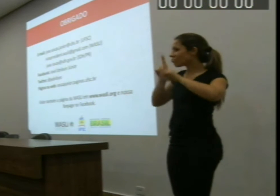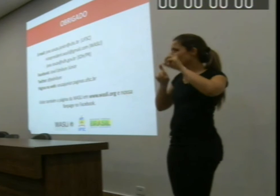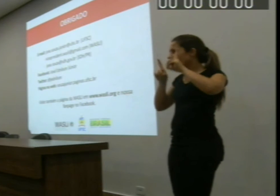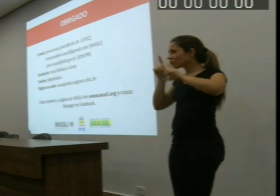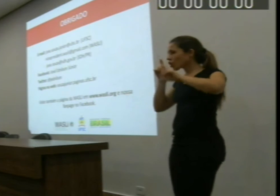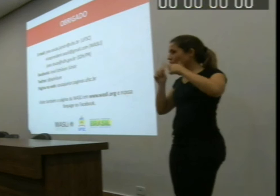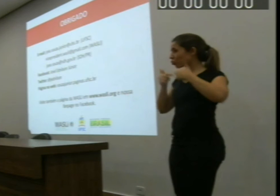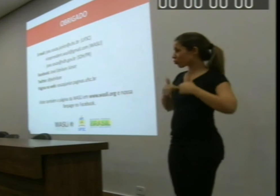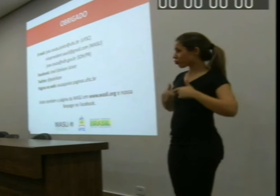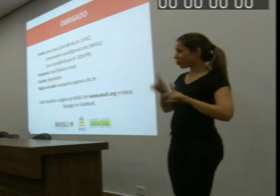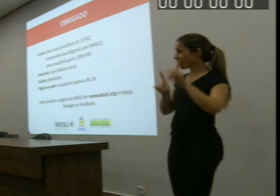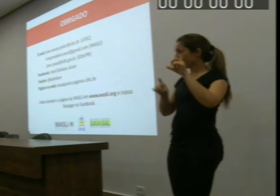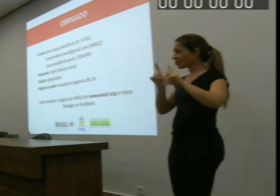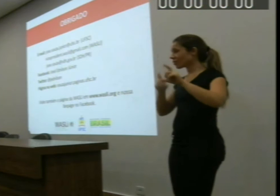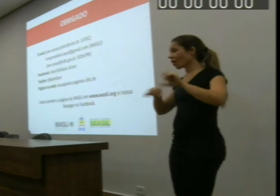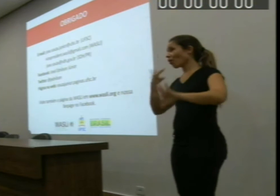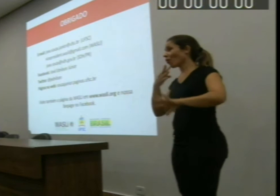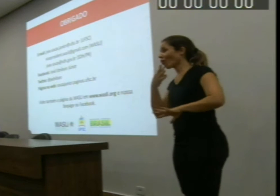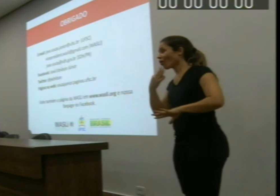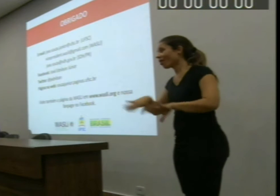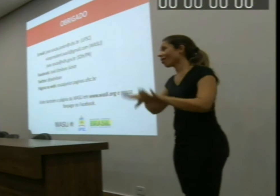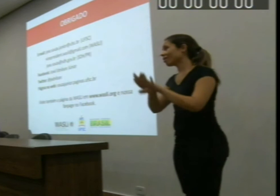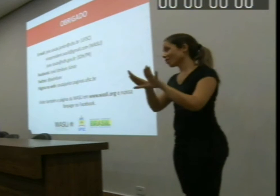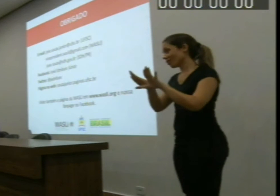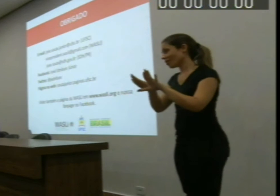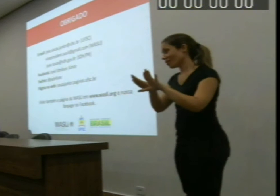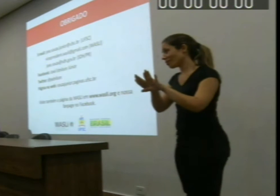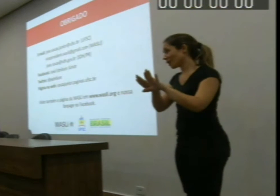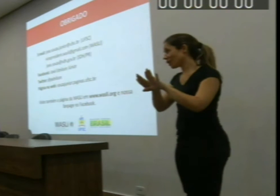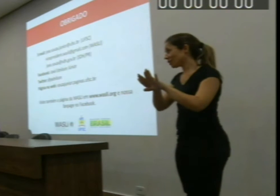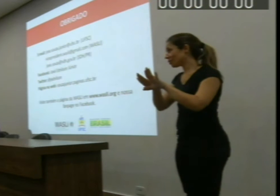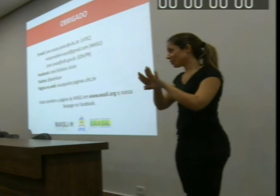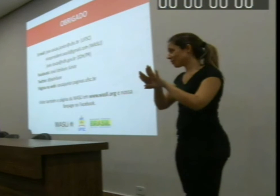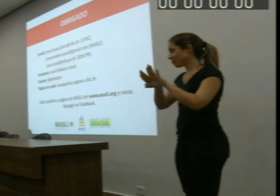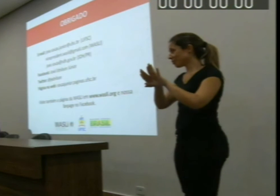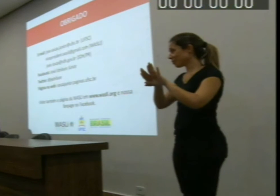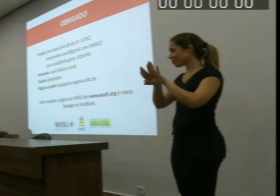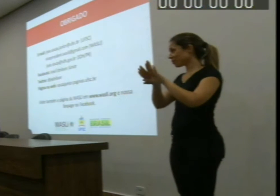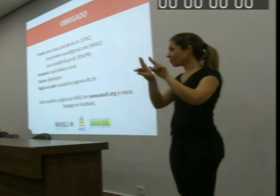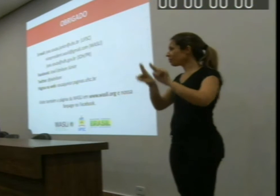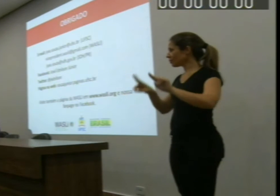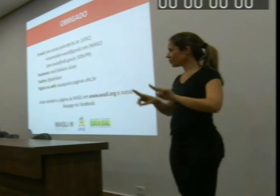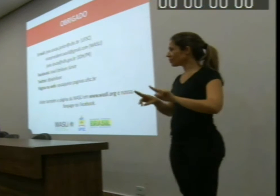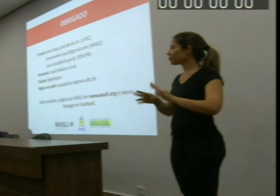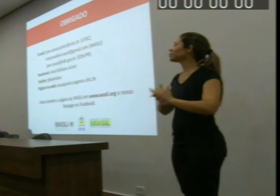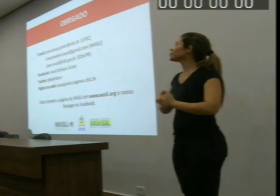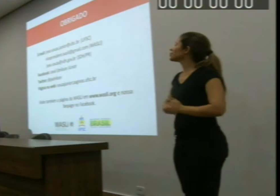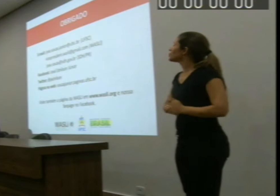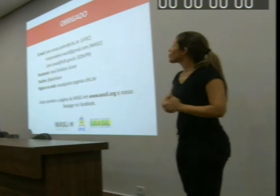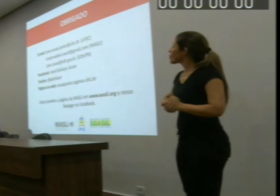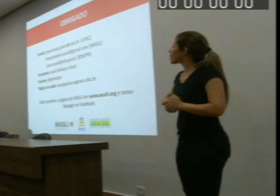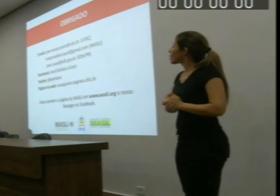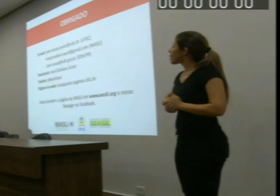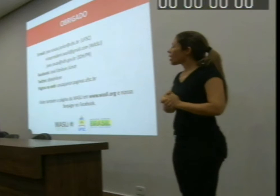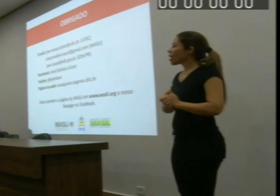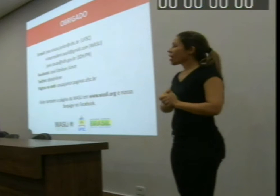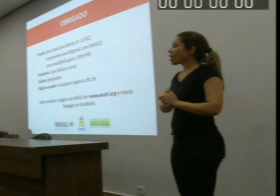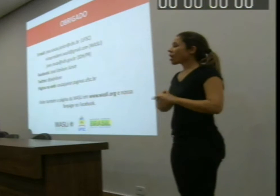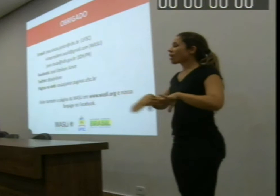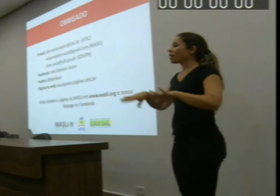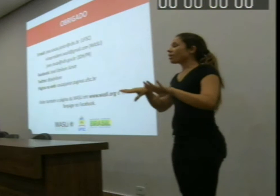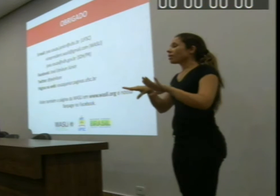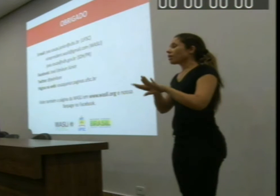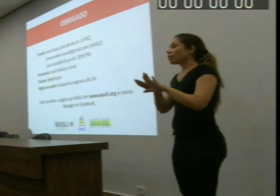óbvia e mais conhecida né então os sinais internacionais Eles são um código que foi